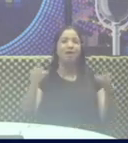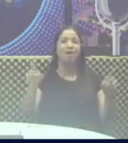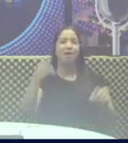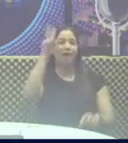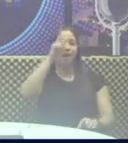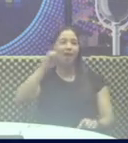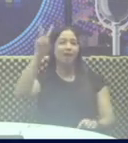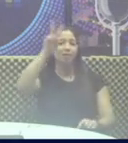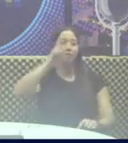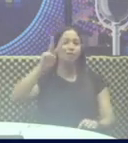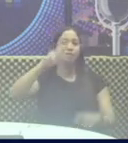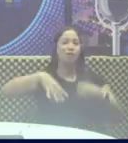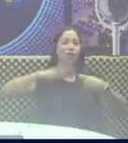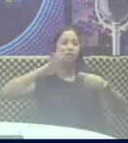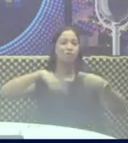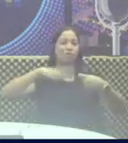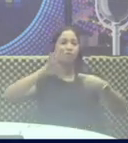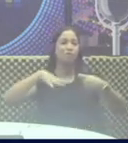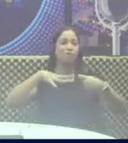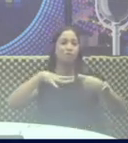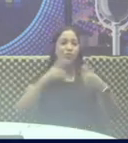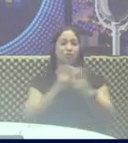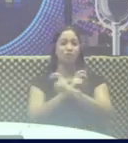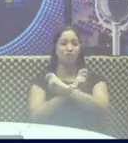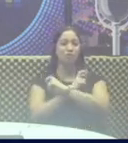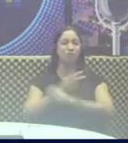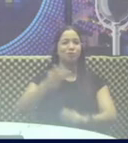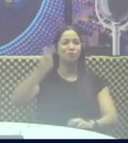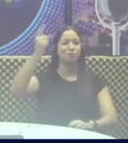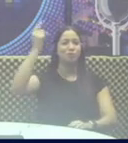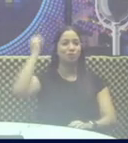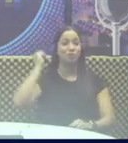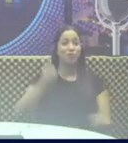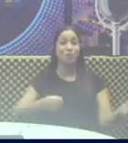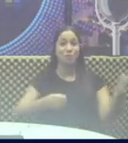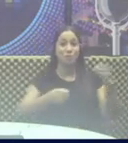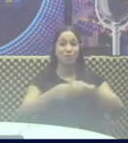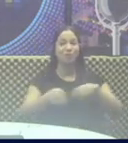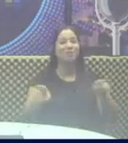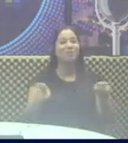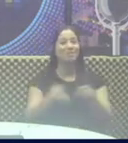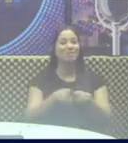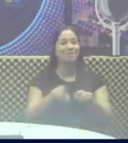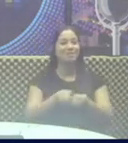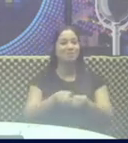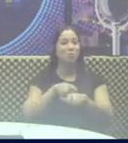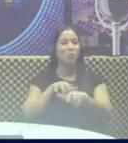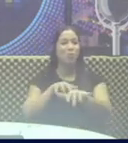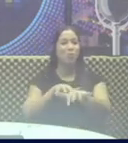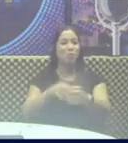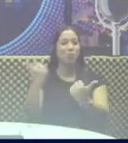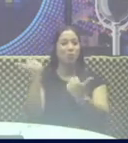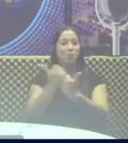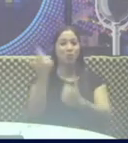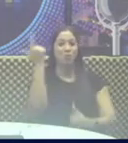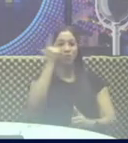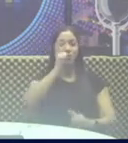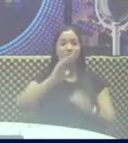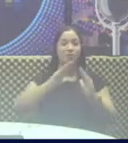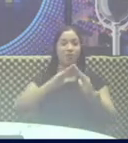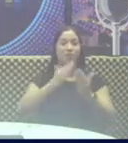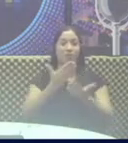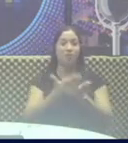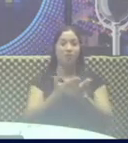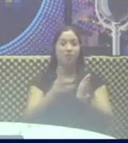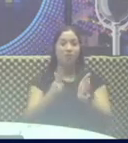e mitos do Egito Antigo. Quem também retornou para receber os aplausos do público foi a vice-campeã, a escola de